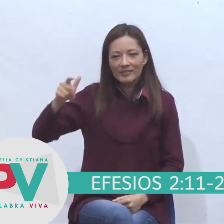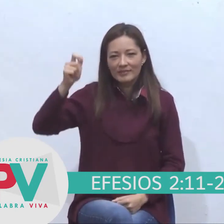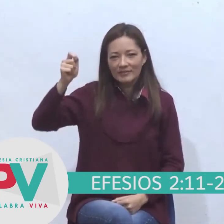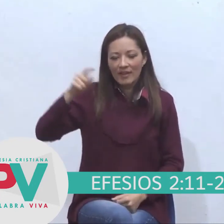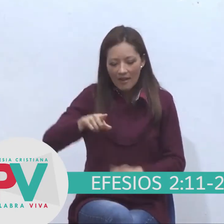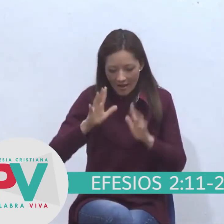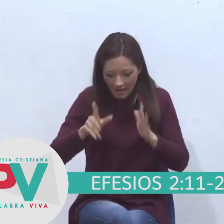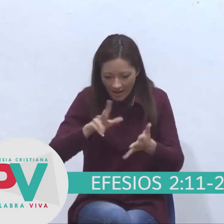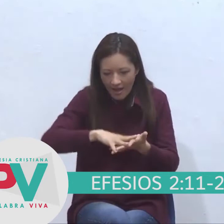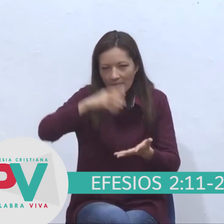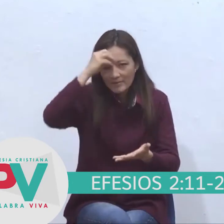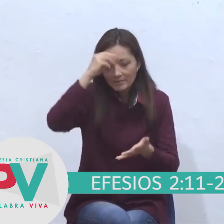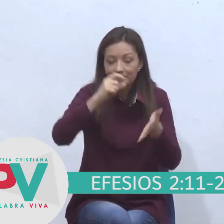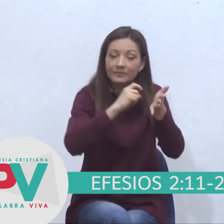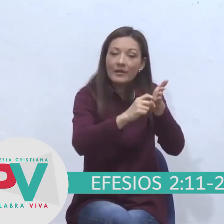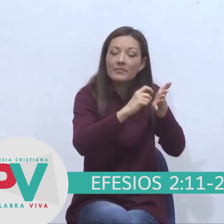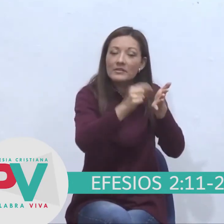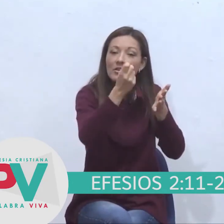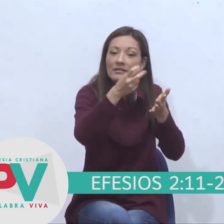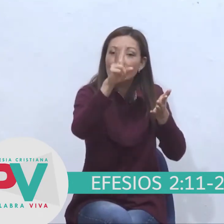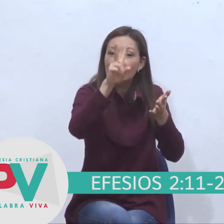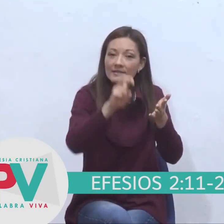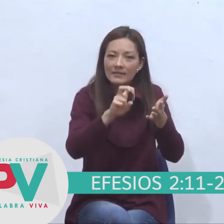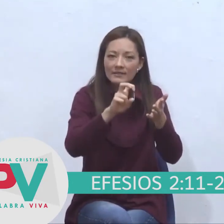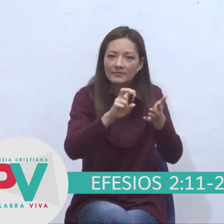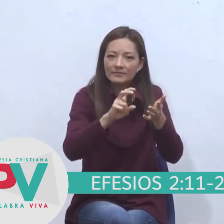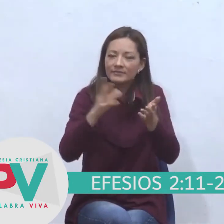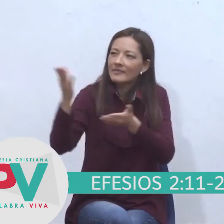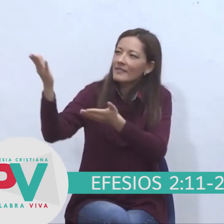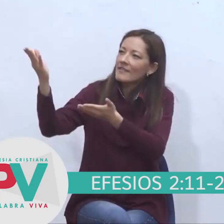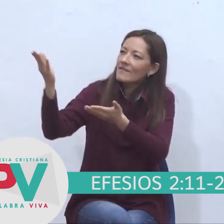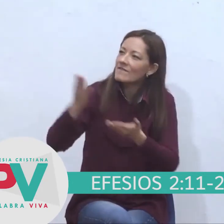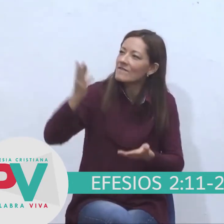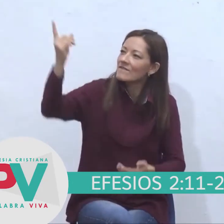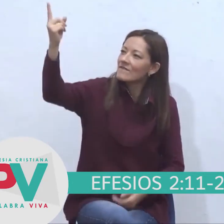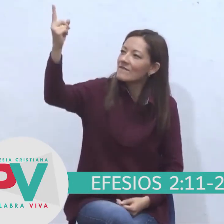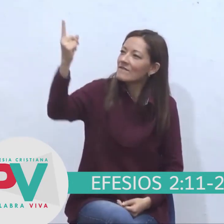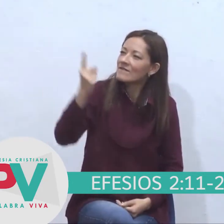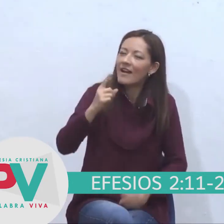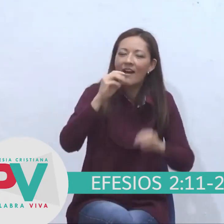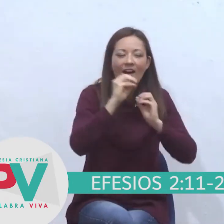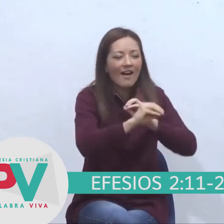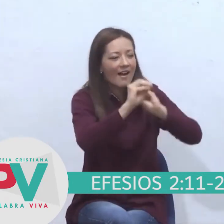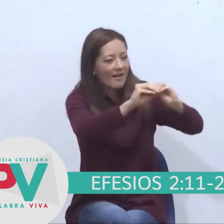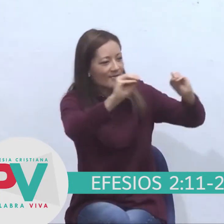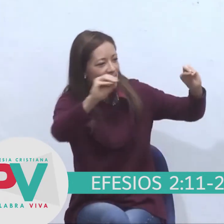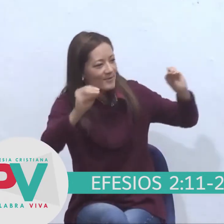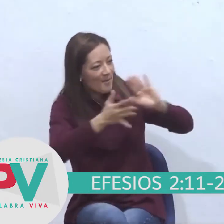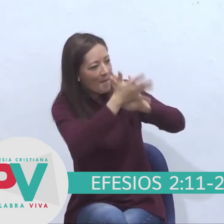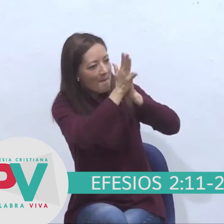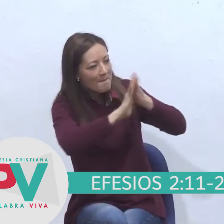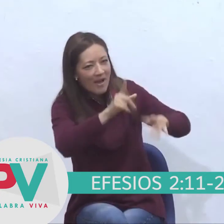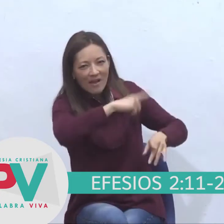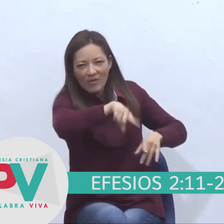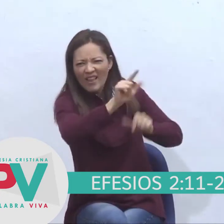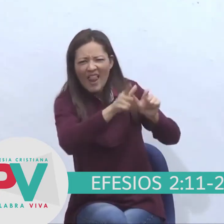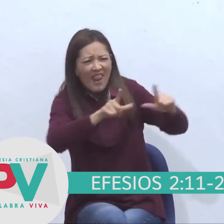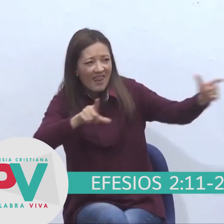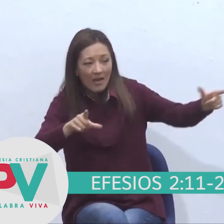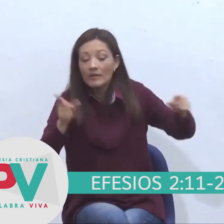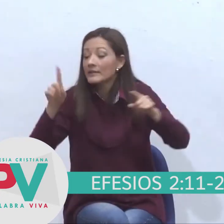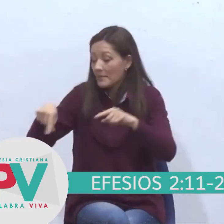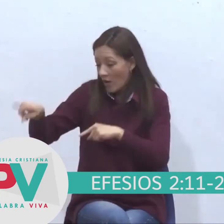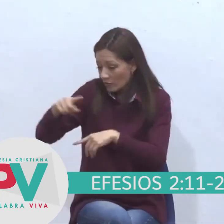esto. Versículo 17, y vino y anunció las buenas nuevas de paz a vosotros que estabais lejos y a los que